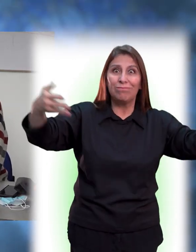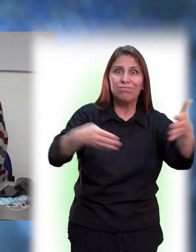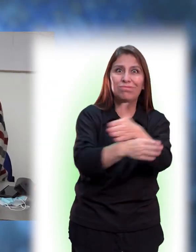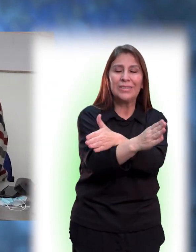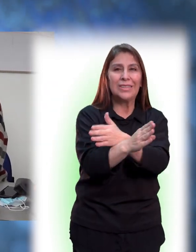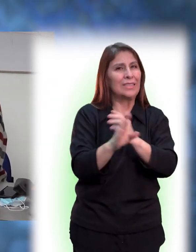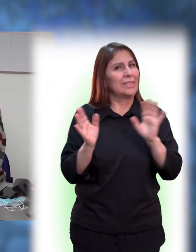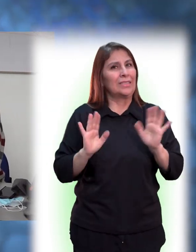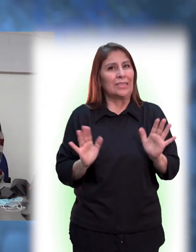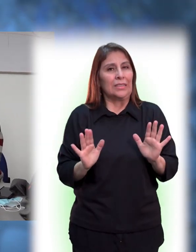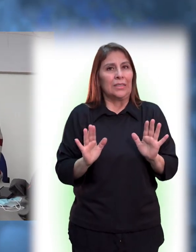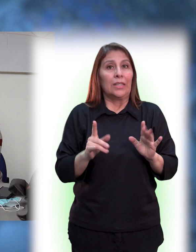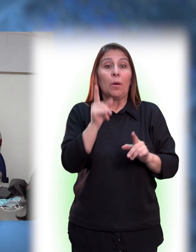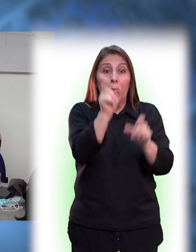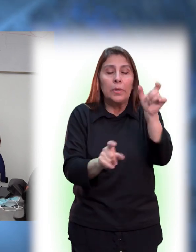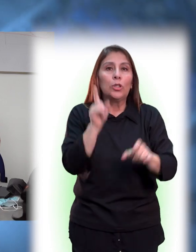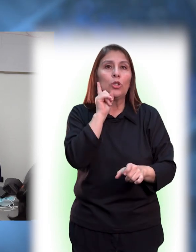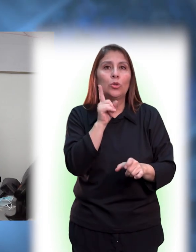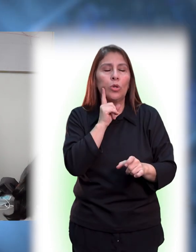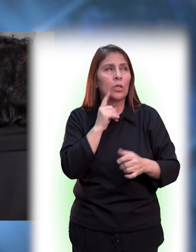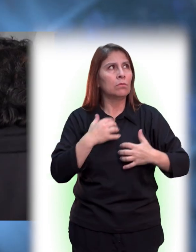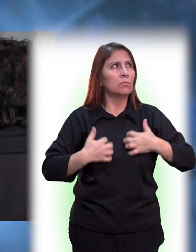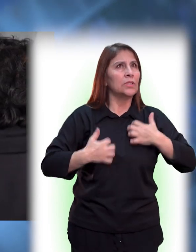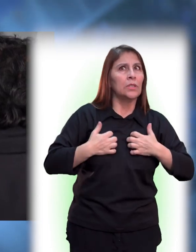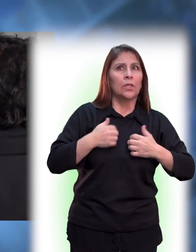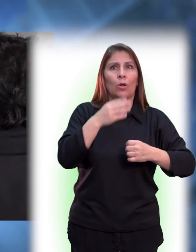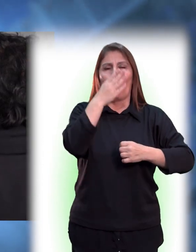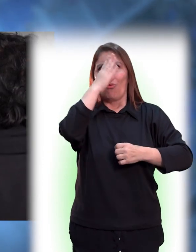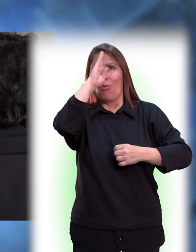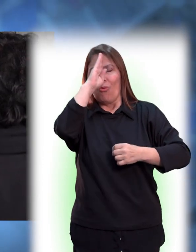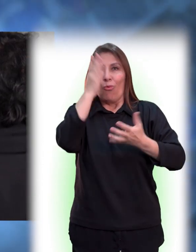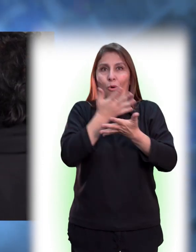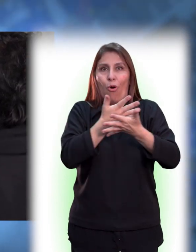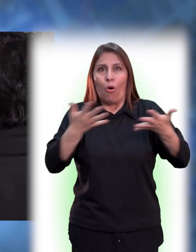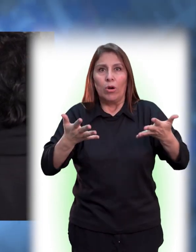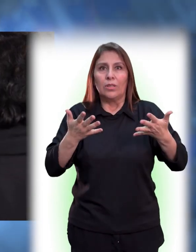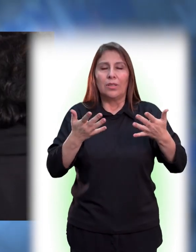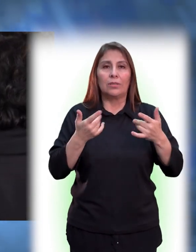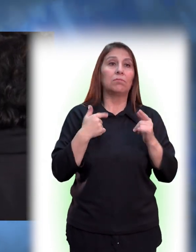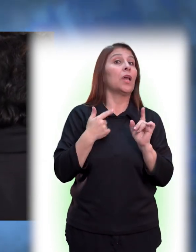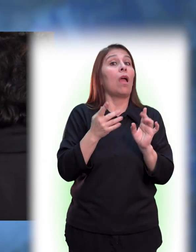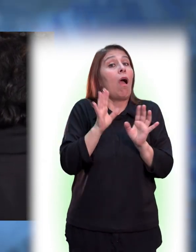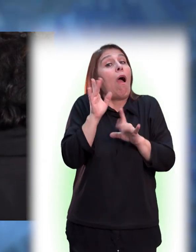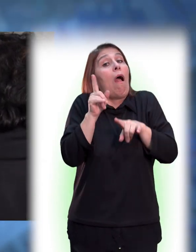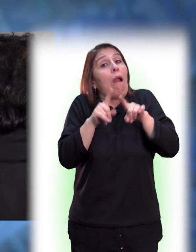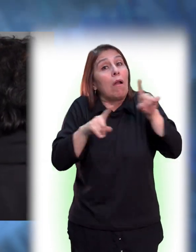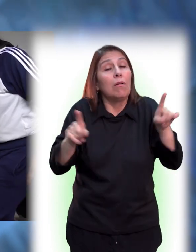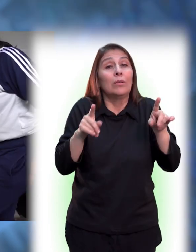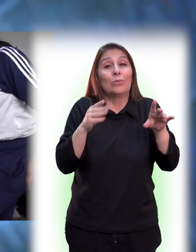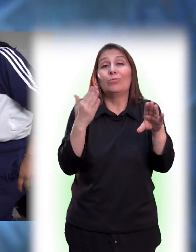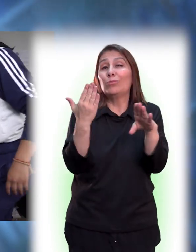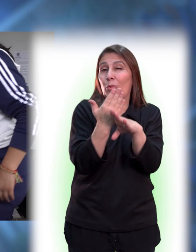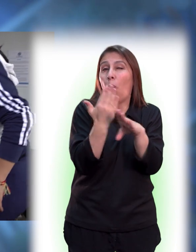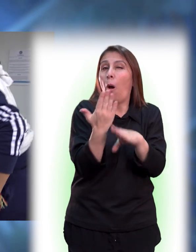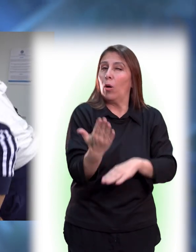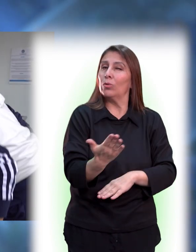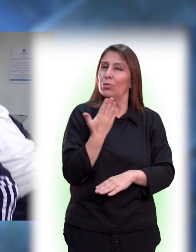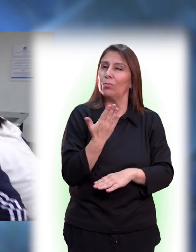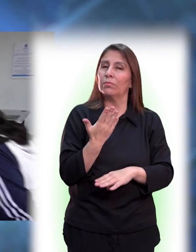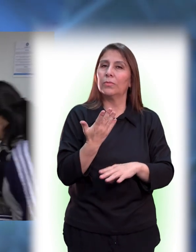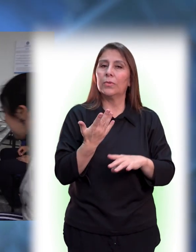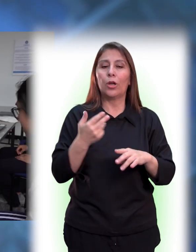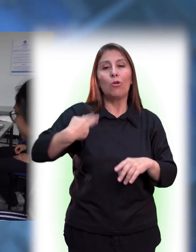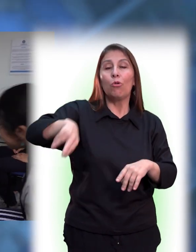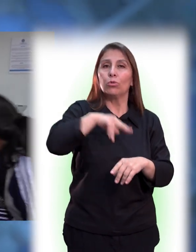que vienen con mucha inquietud, que vienen con ciertos problemas, ¿cierto? Y tenemos nosotros